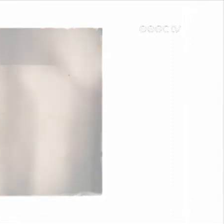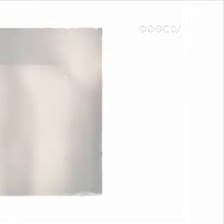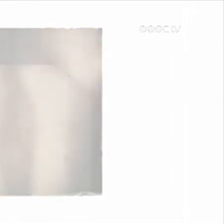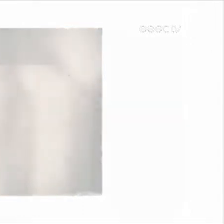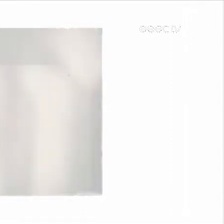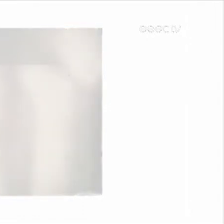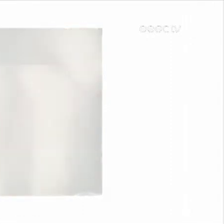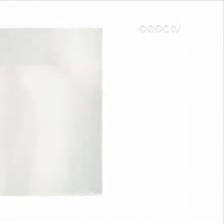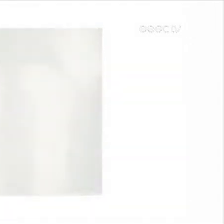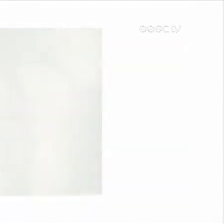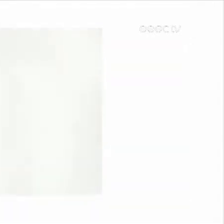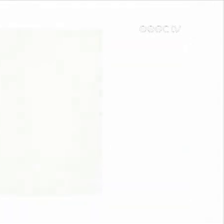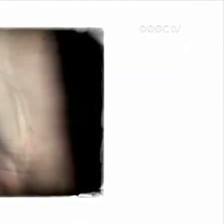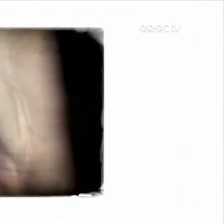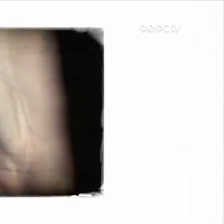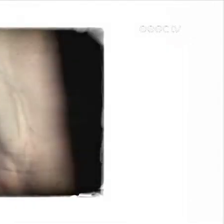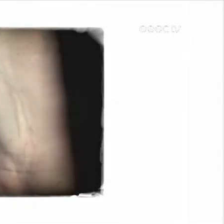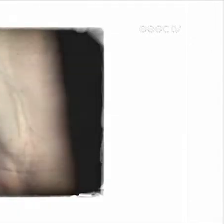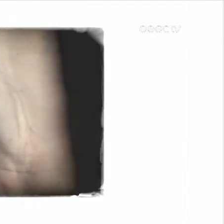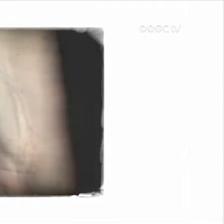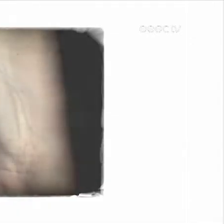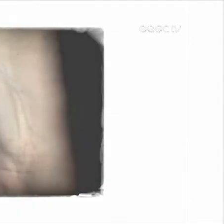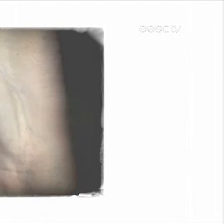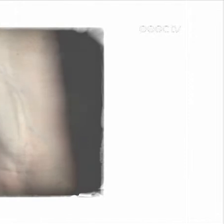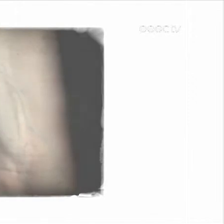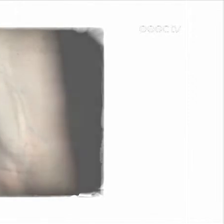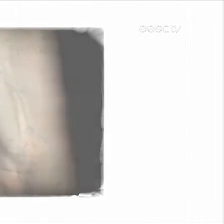vós deixais, pois tudo que vem à rede é peixe.